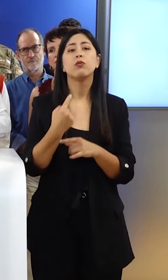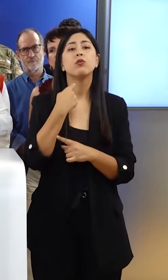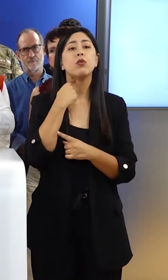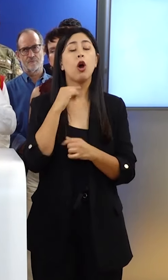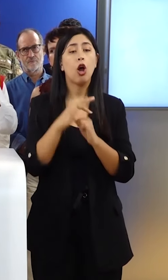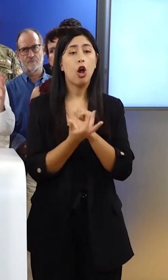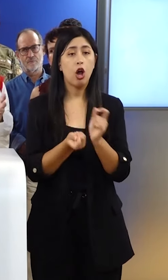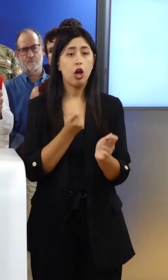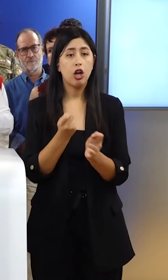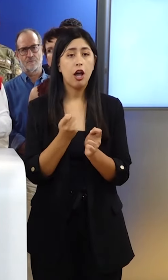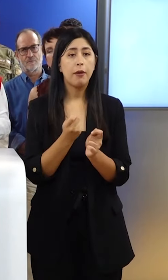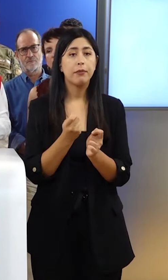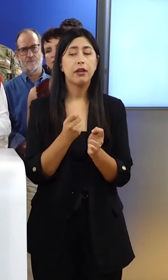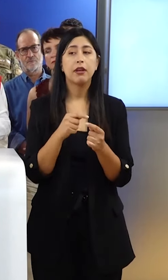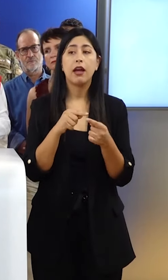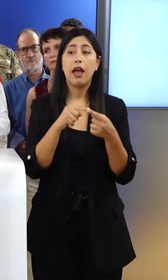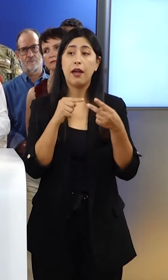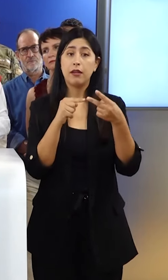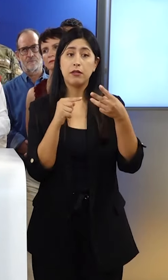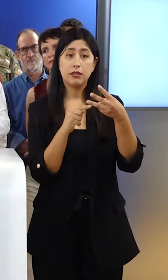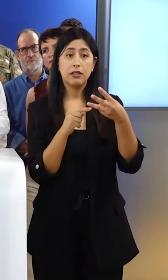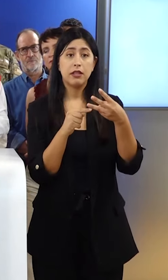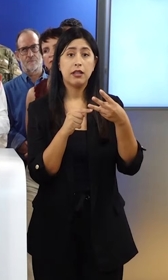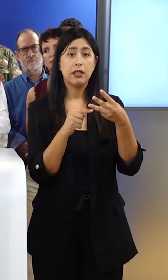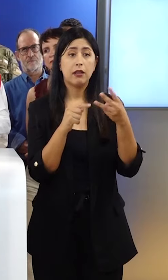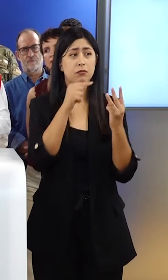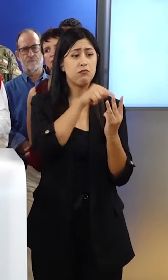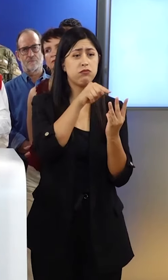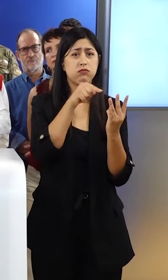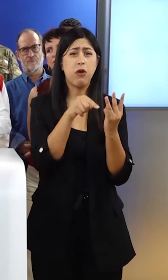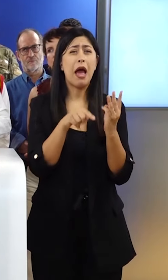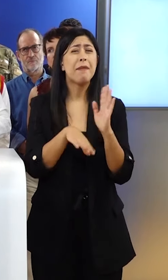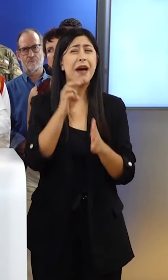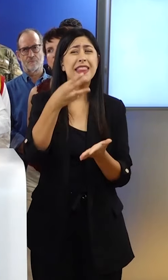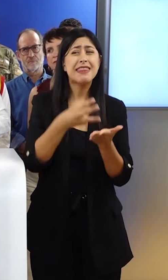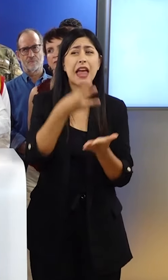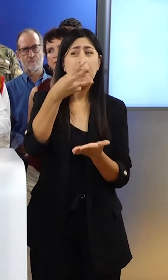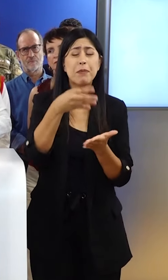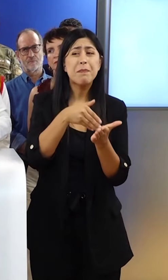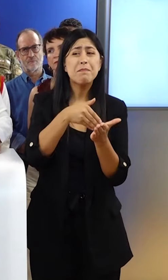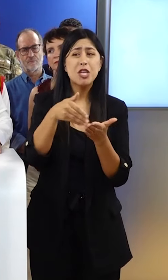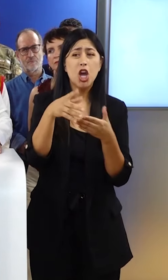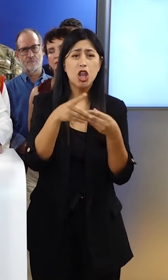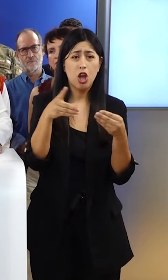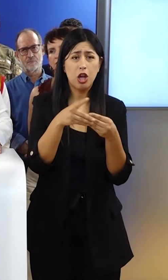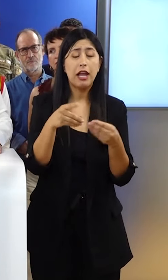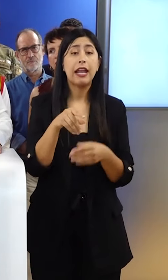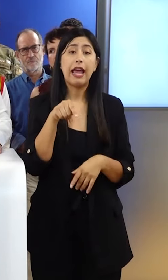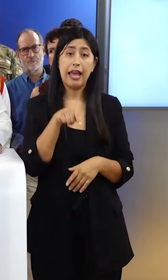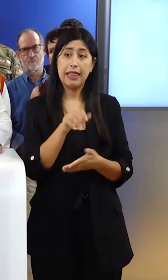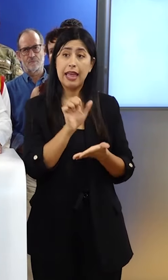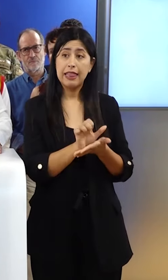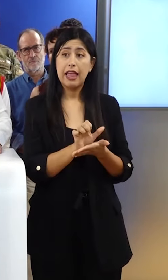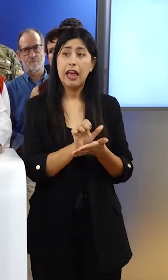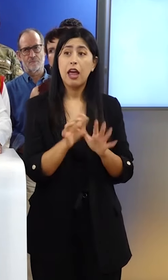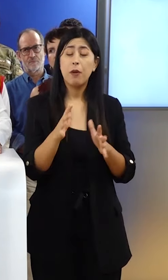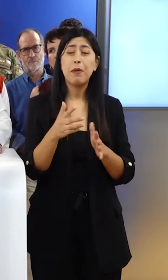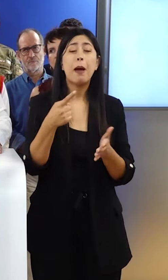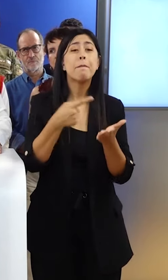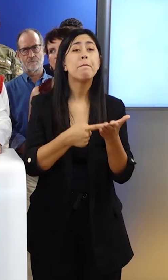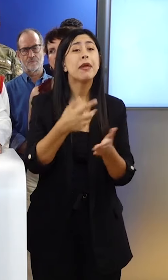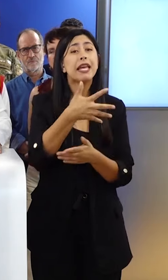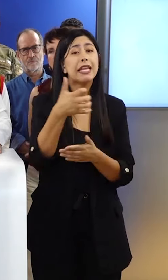fue de los tres de los tres eventos eh fue superior a los 3,000 millones de dó el estado movilizó cerca de